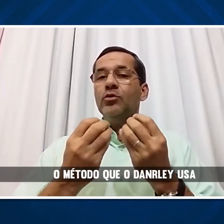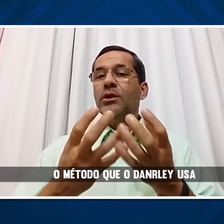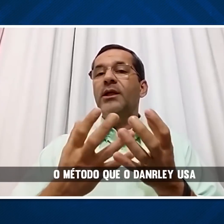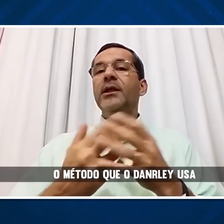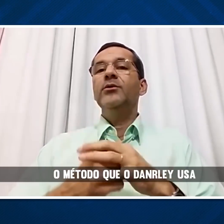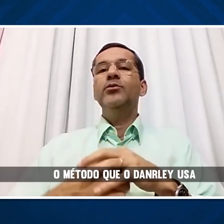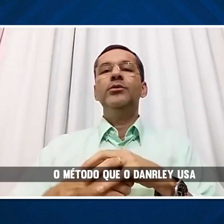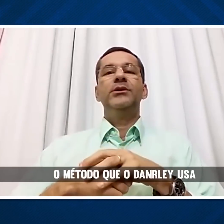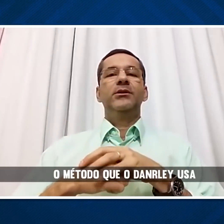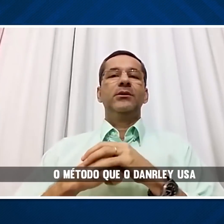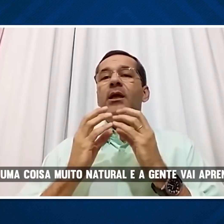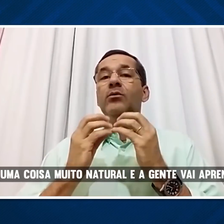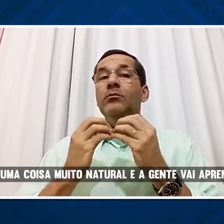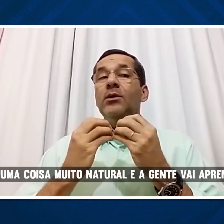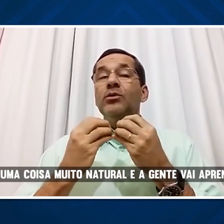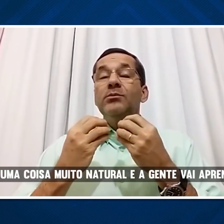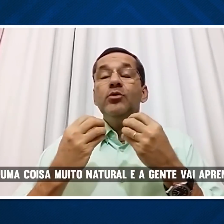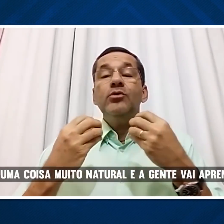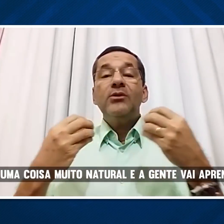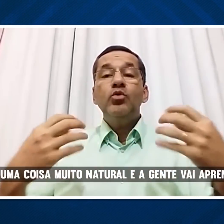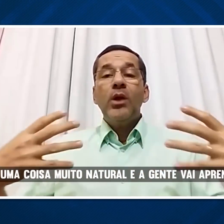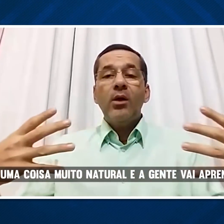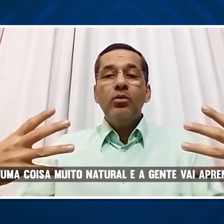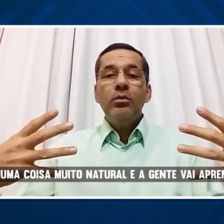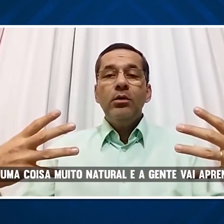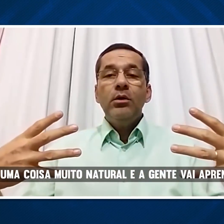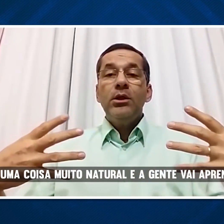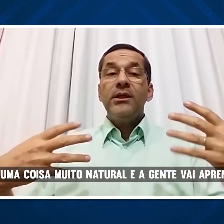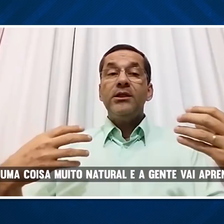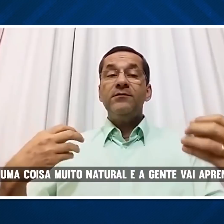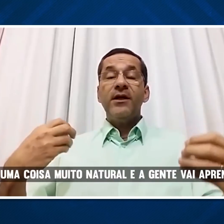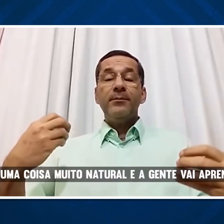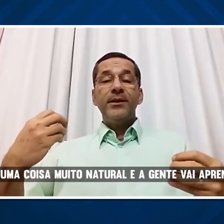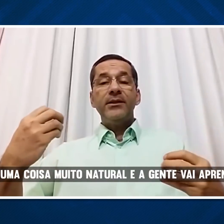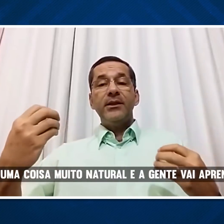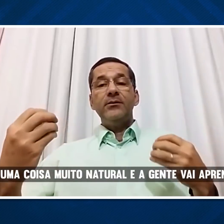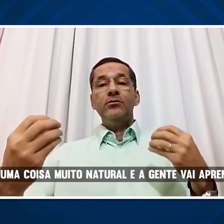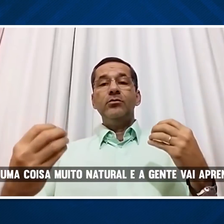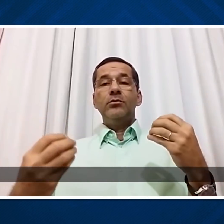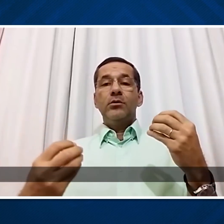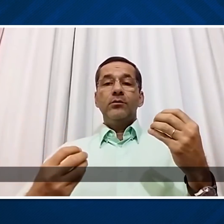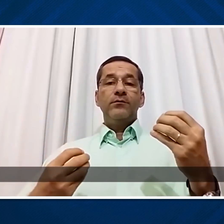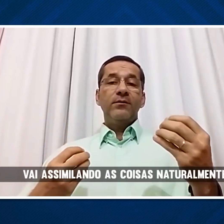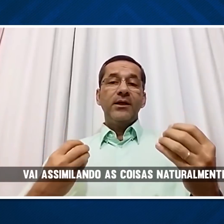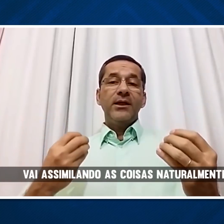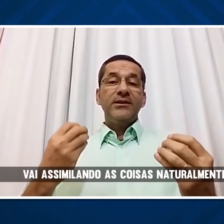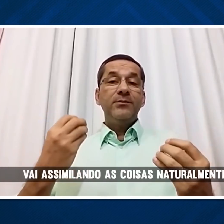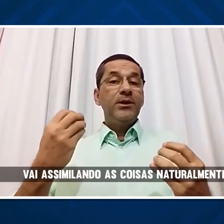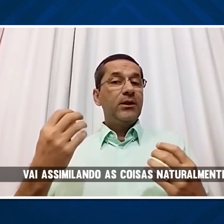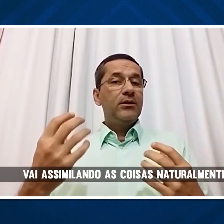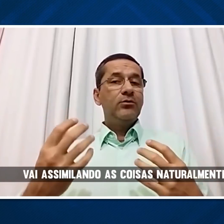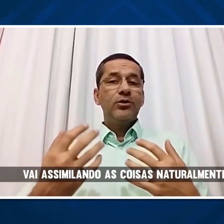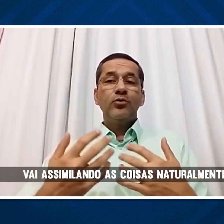o Darley usa é uma coisa muito natural e a gente vai aprendendo, vai assimilando as